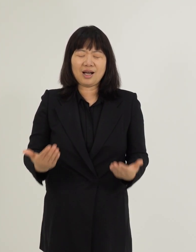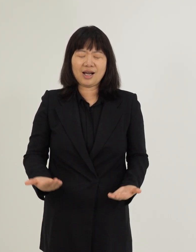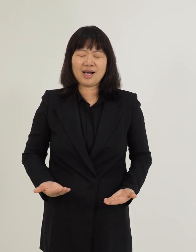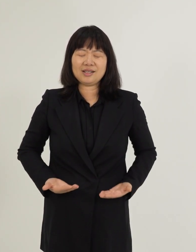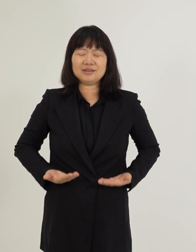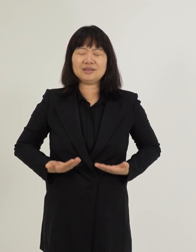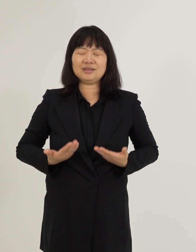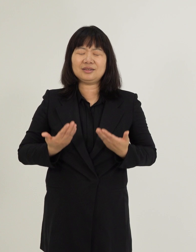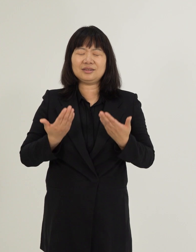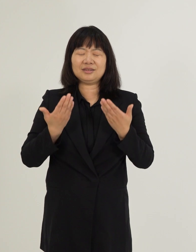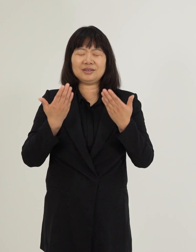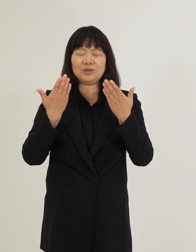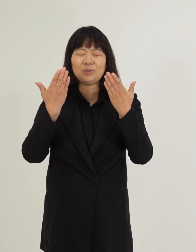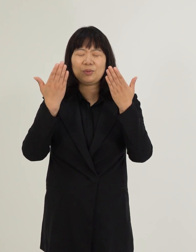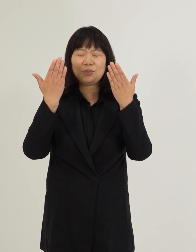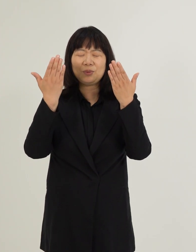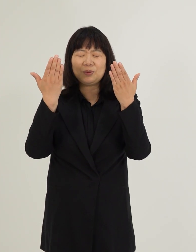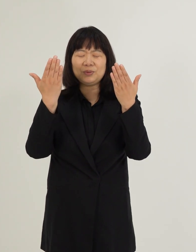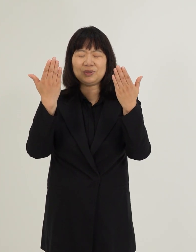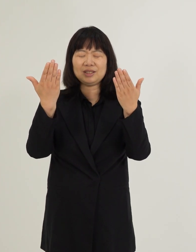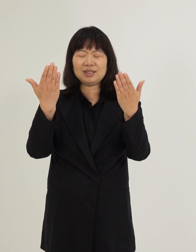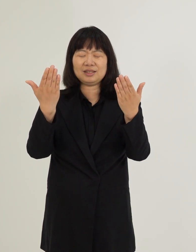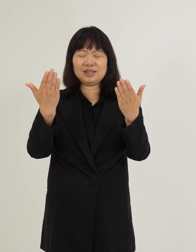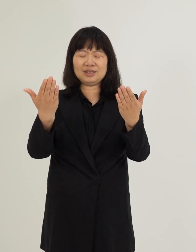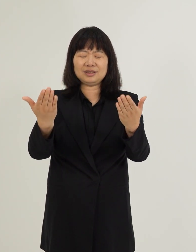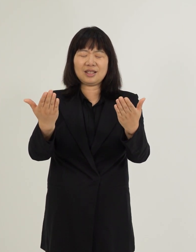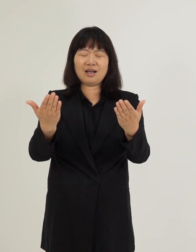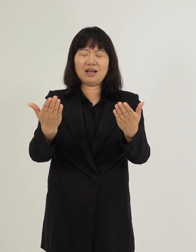늘 같이